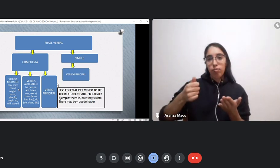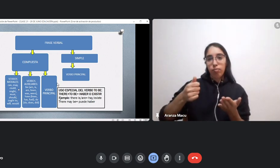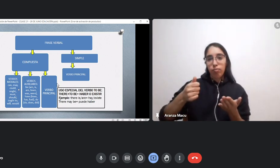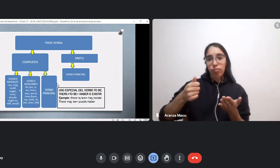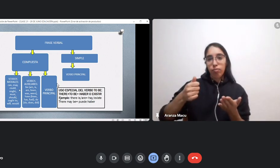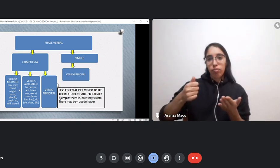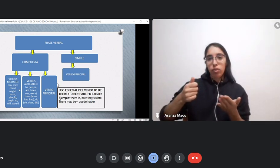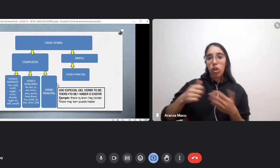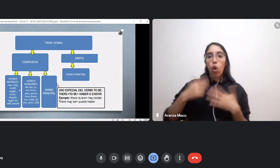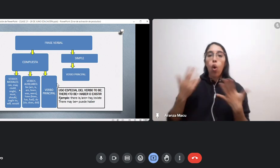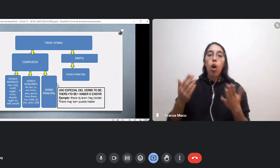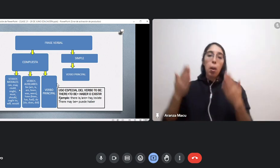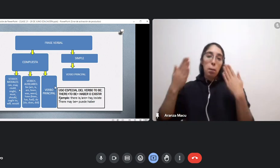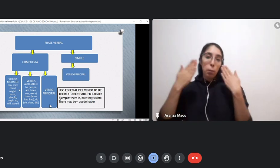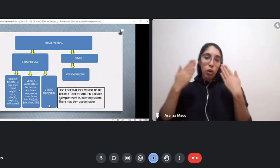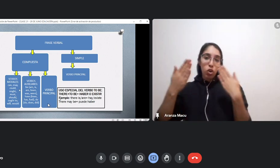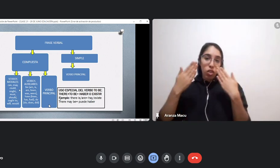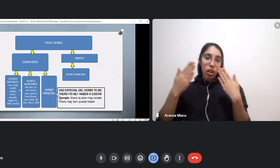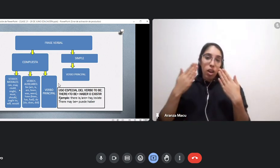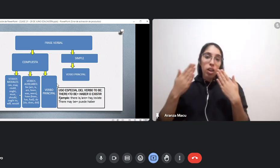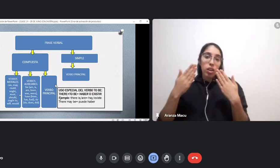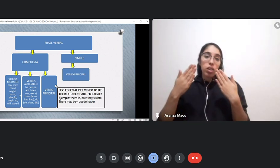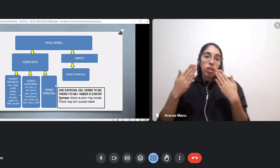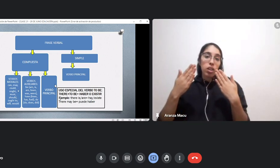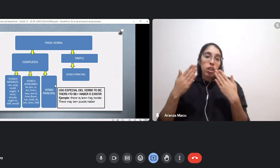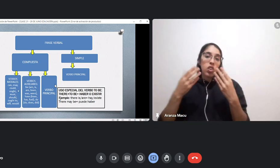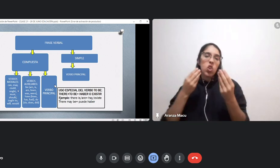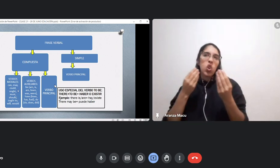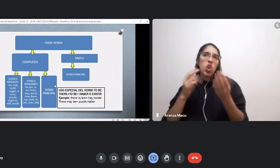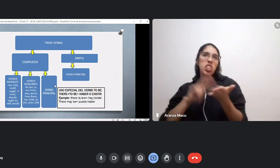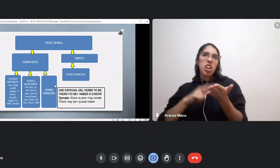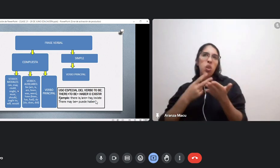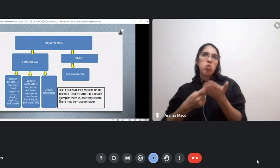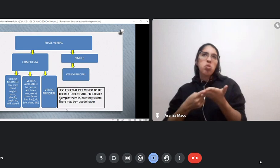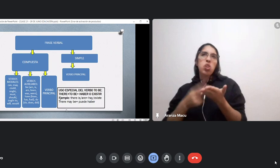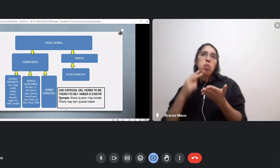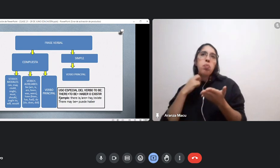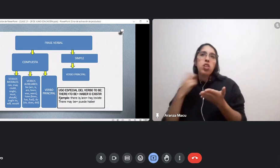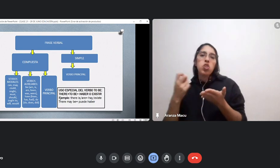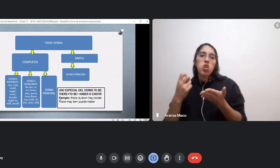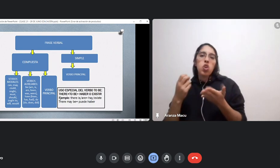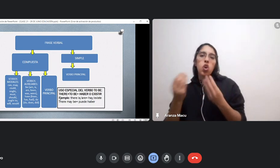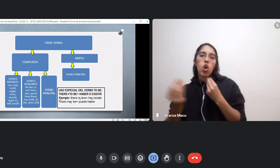¿Cómo sería la traducción de could y might en el condicional?